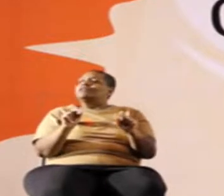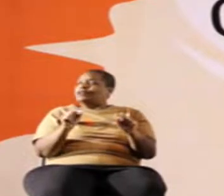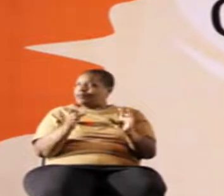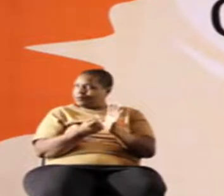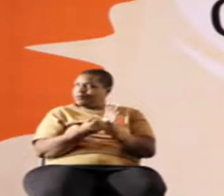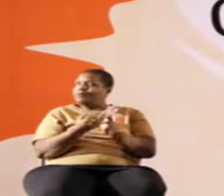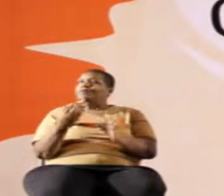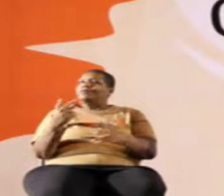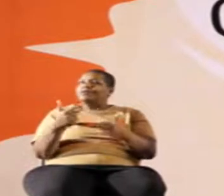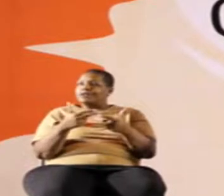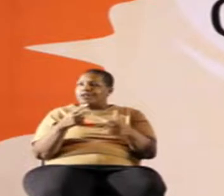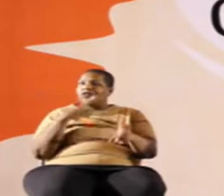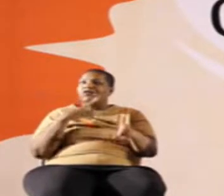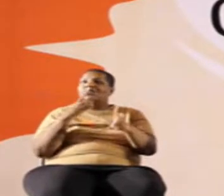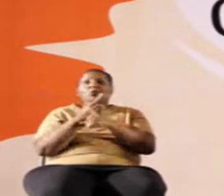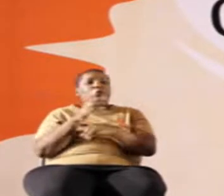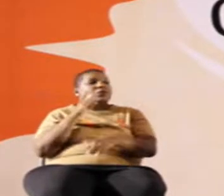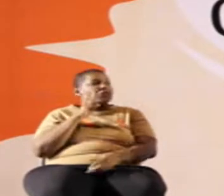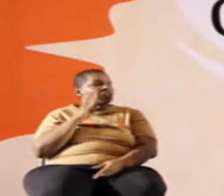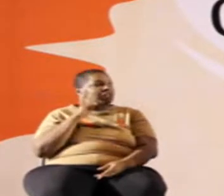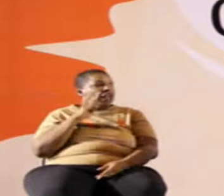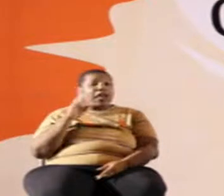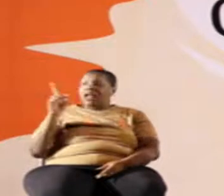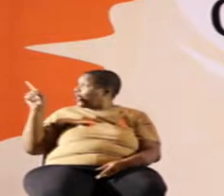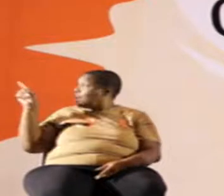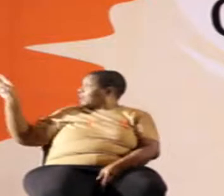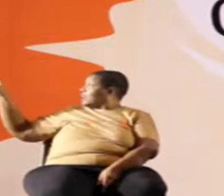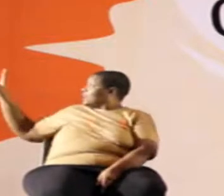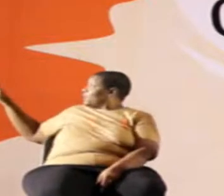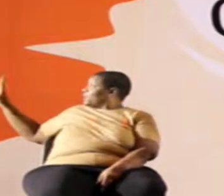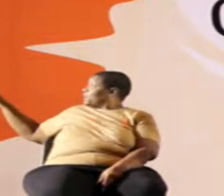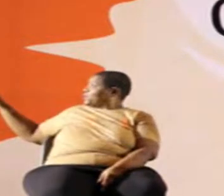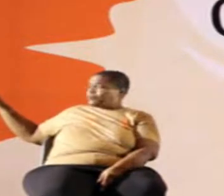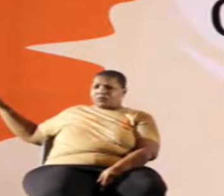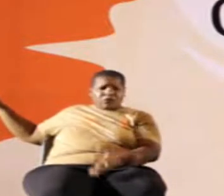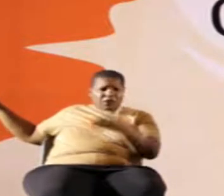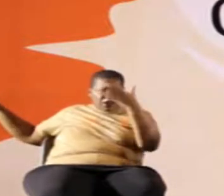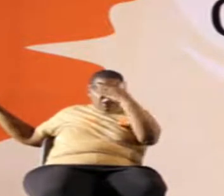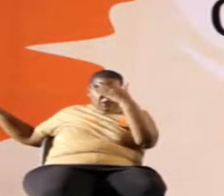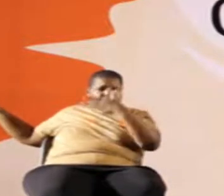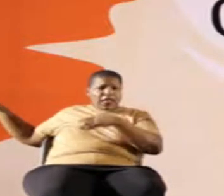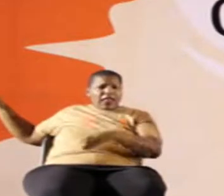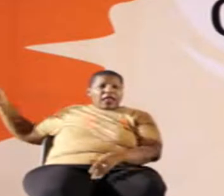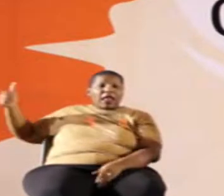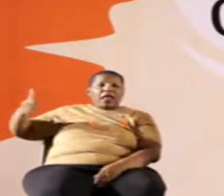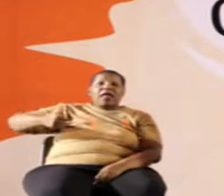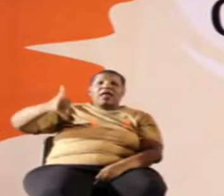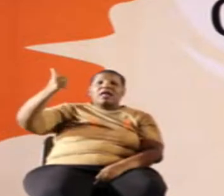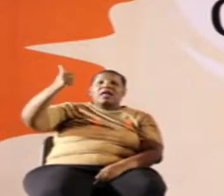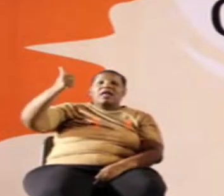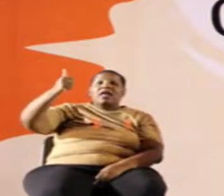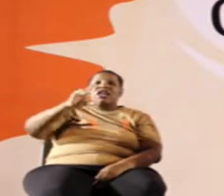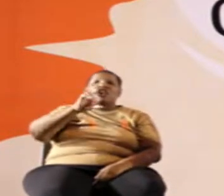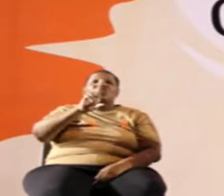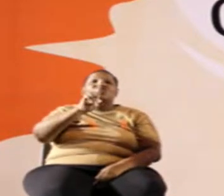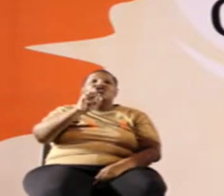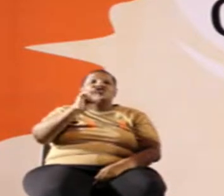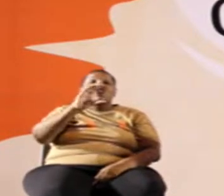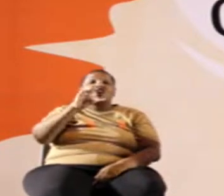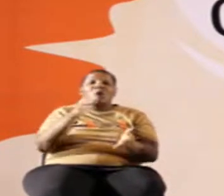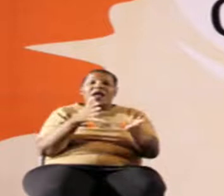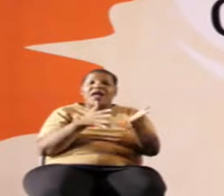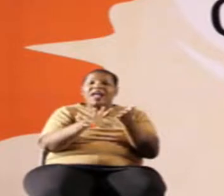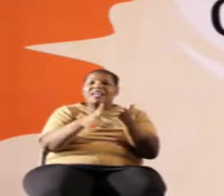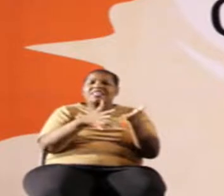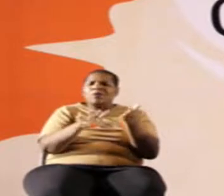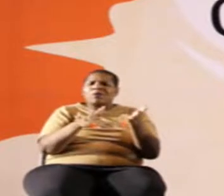coisas e eu fui descobrindo coisas legais. Mas descobri aquilo ali. Ó. Não sei se vocês estão vendo, aquilo ali é o primeiro disco de uma sambista que eu